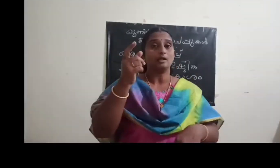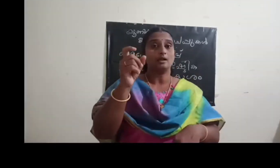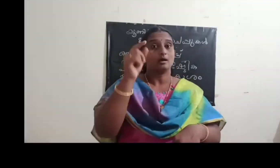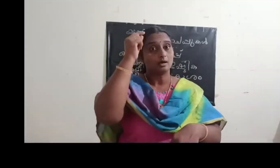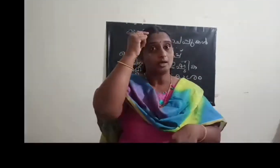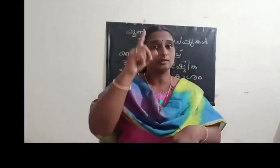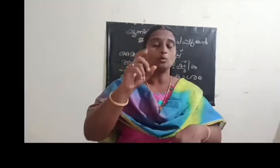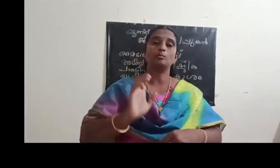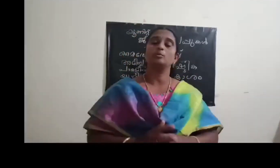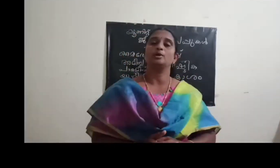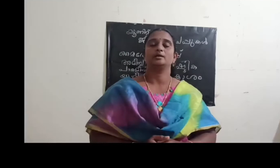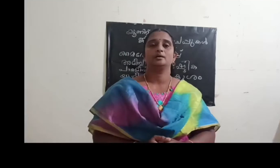നല്ല കറുത്ത ഉറുമ്പുമുണ്ട്.